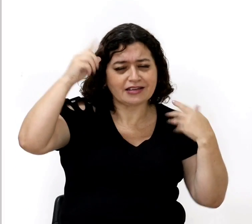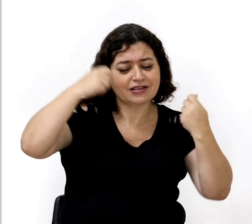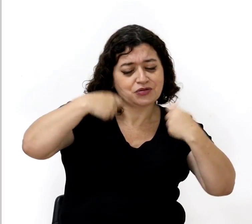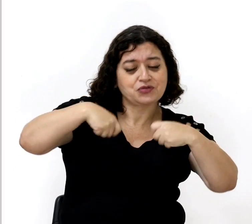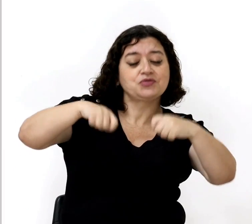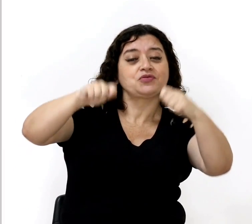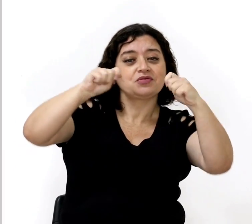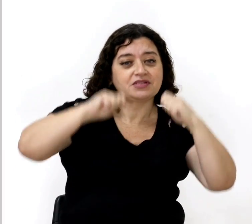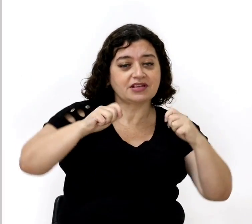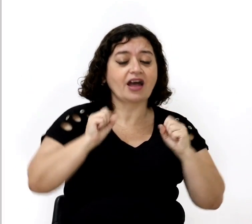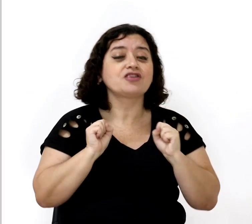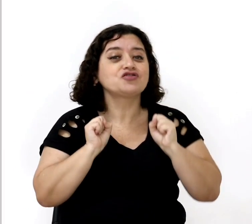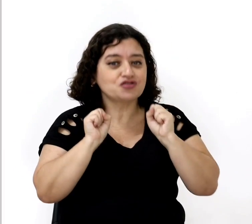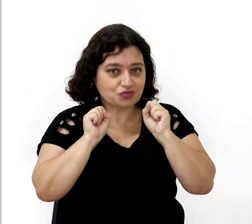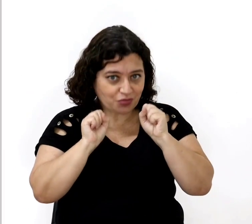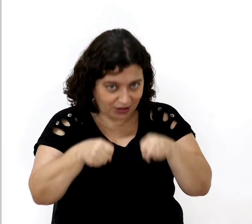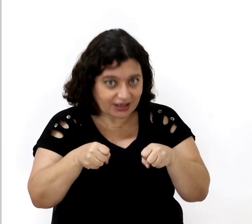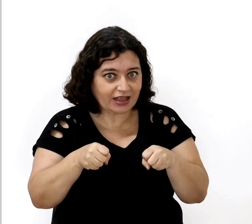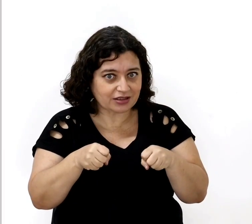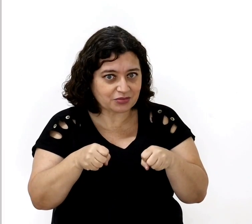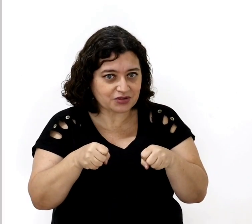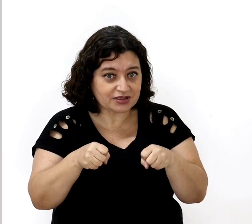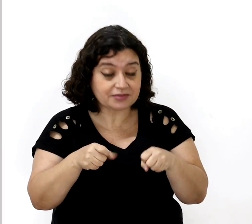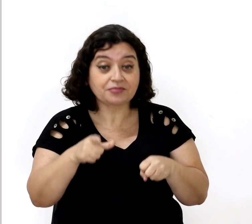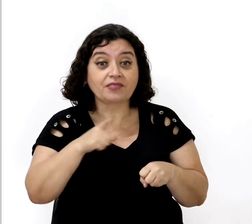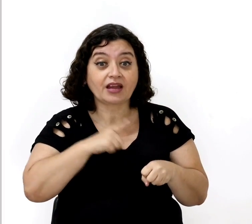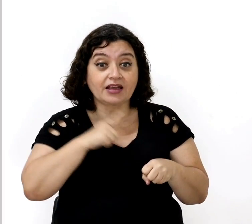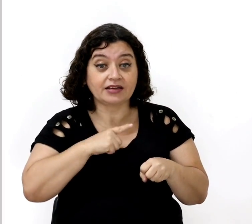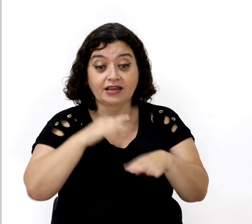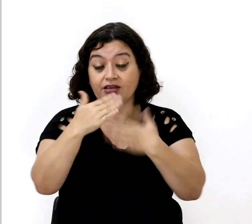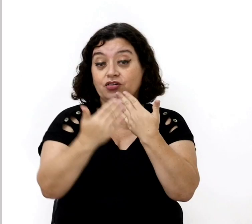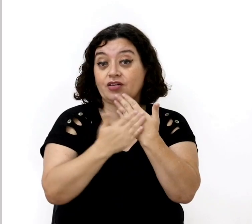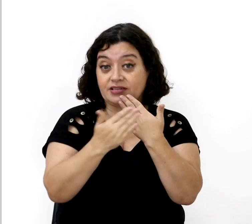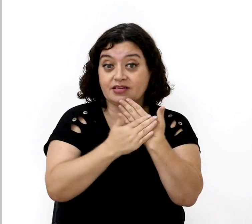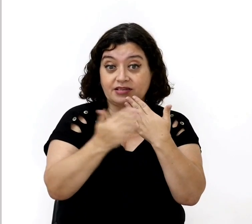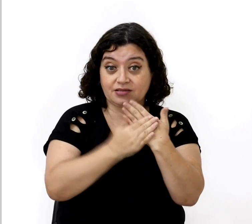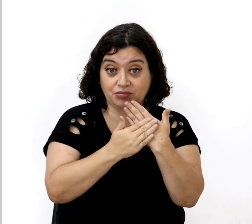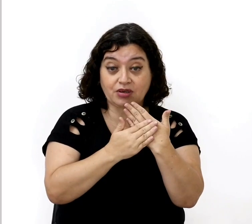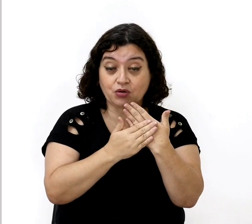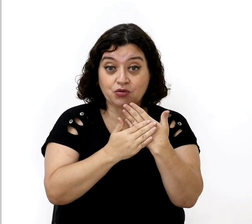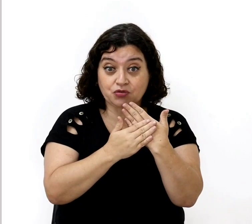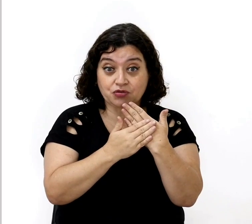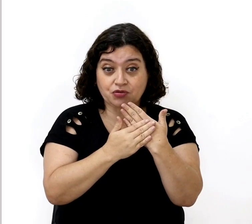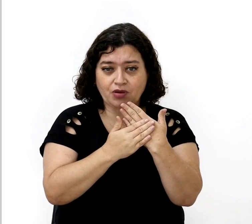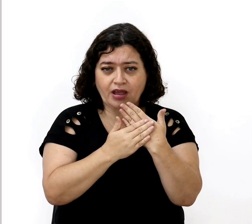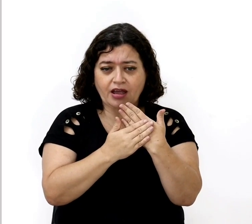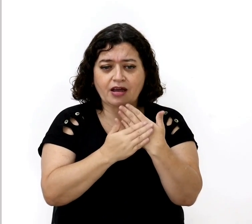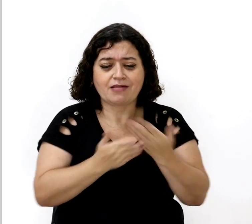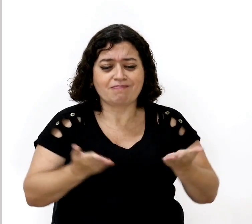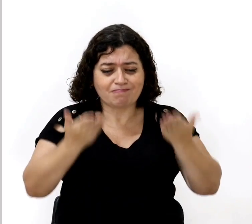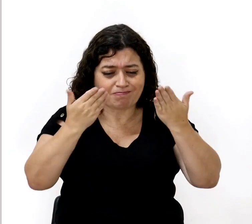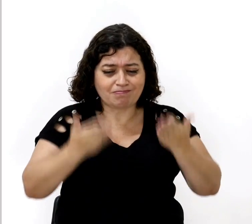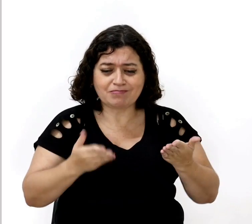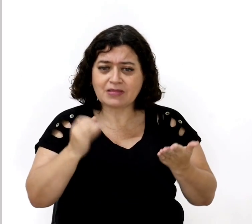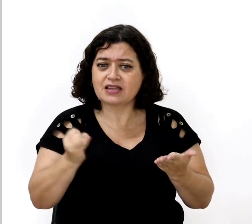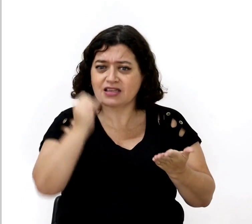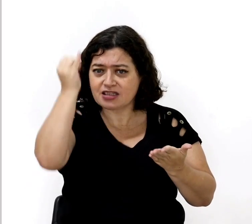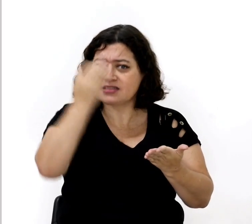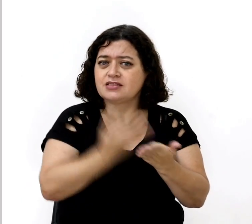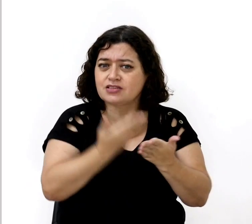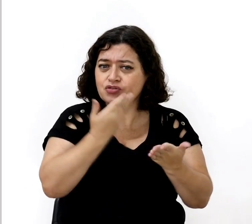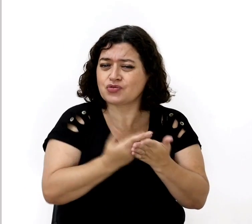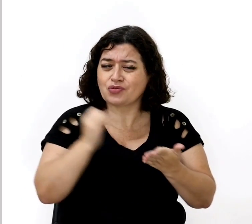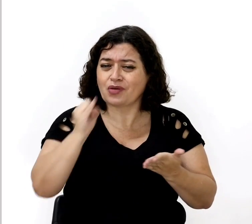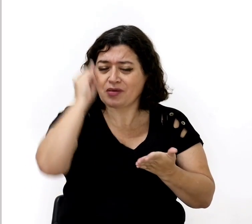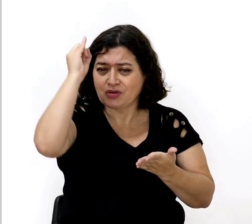nos concede de podermos aqui ter em nossas mãos, né, um material tão maravilhoso, tão